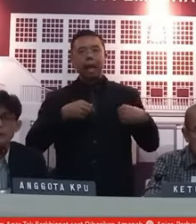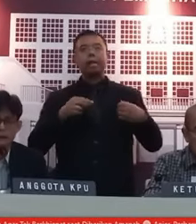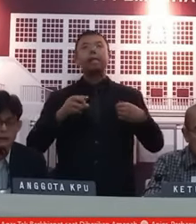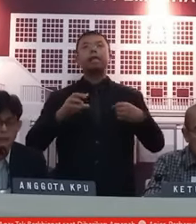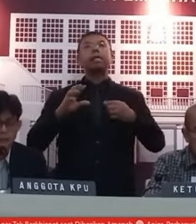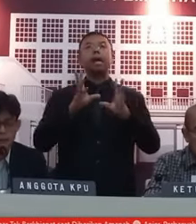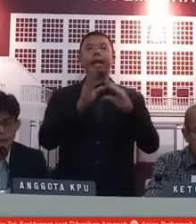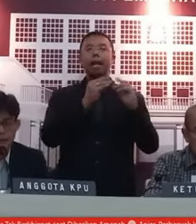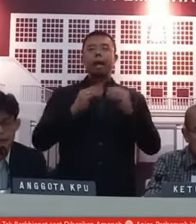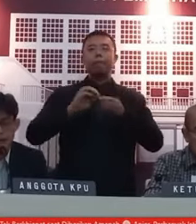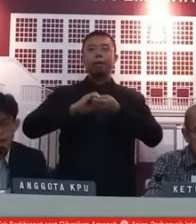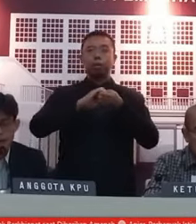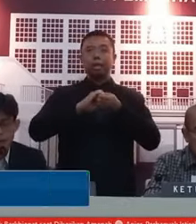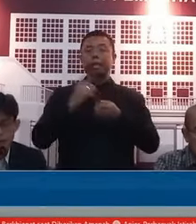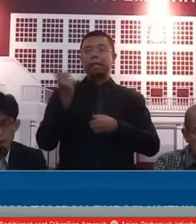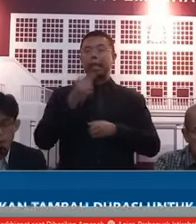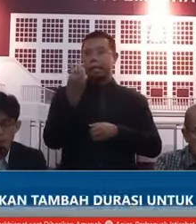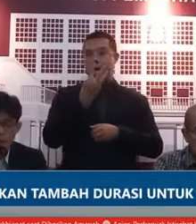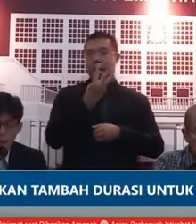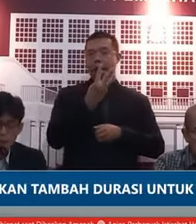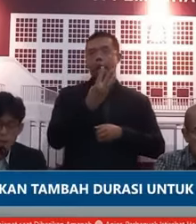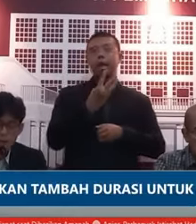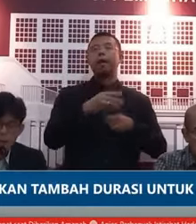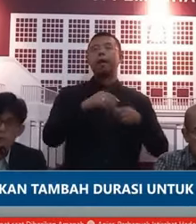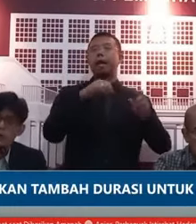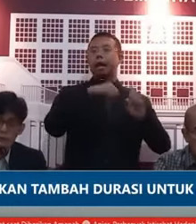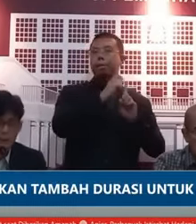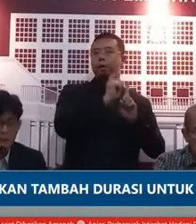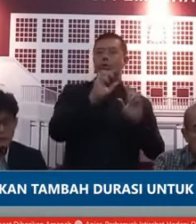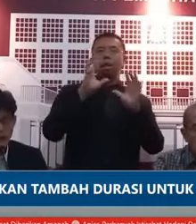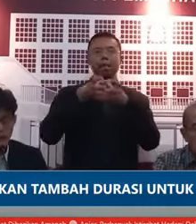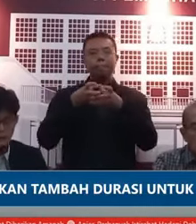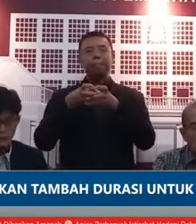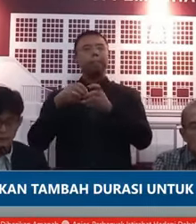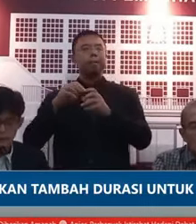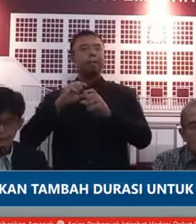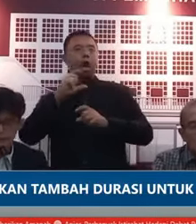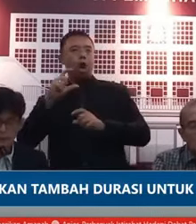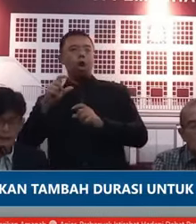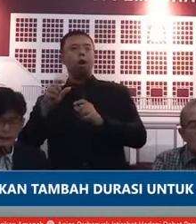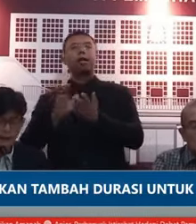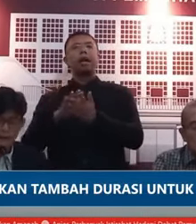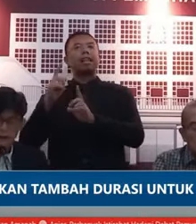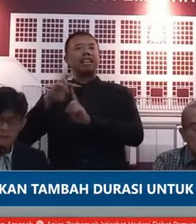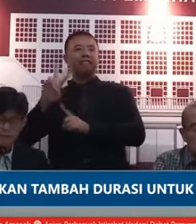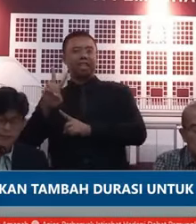yang melibatkan tiga pihak. KPU, tim paslon, juga media penyelenggara, dan kemudian